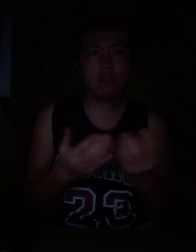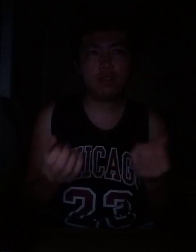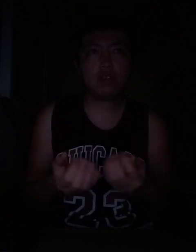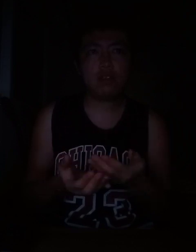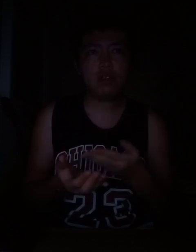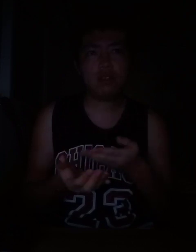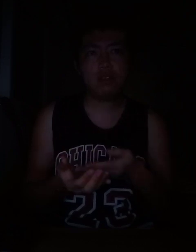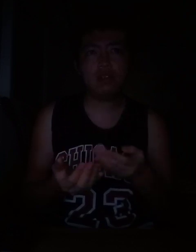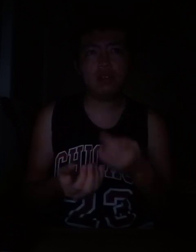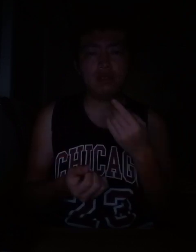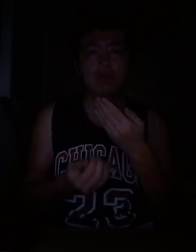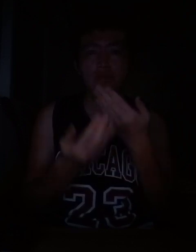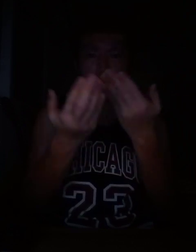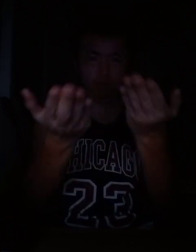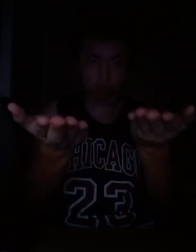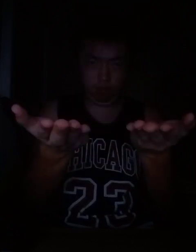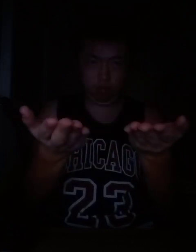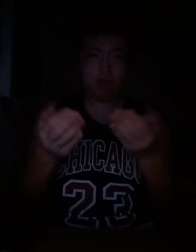기자가 먼저 알아봤습니다.